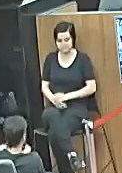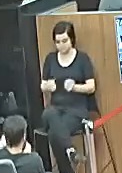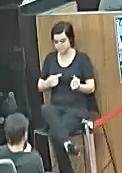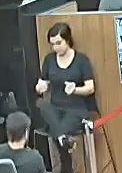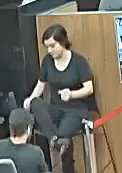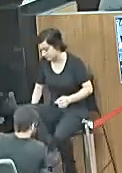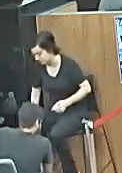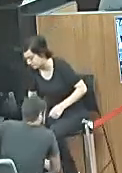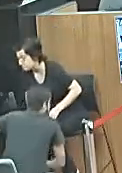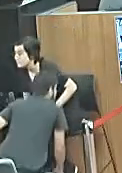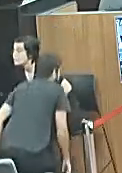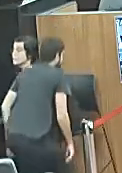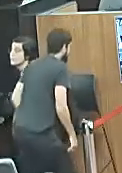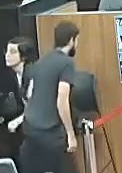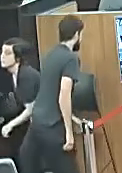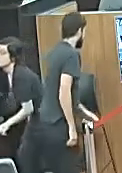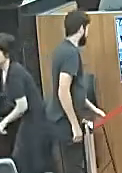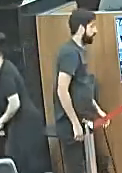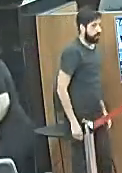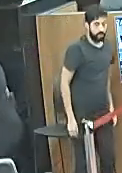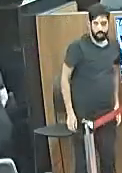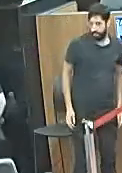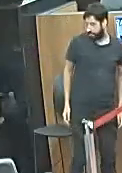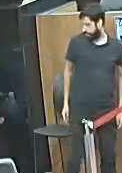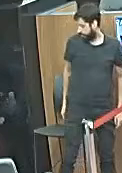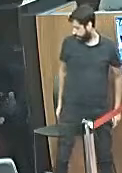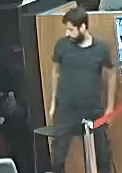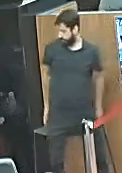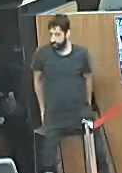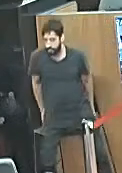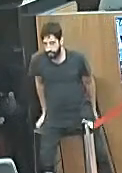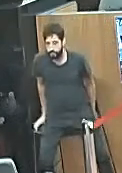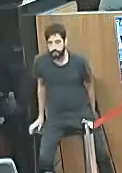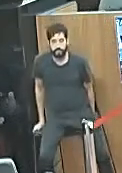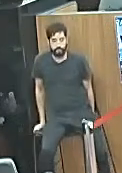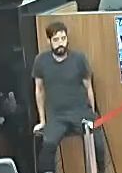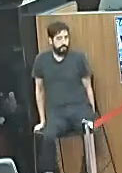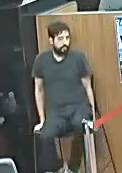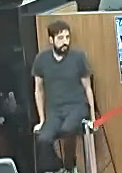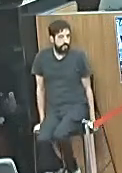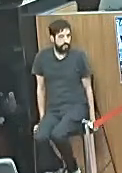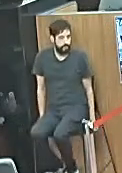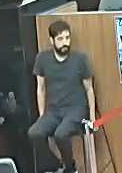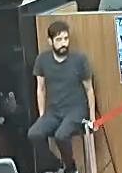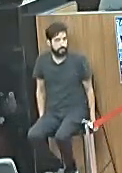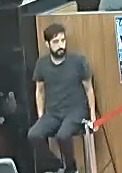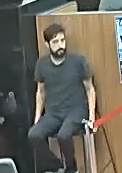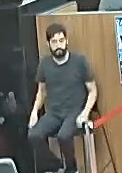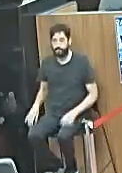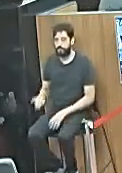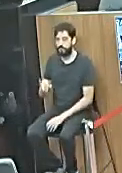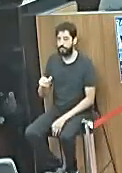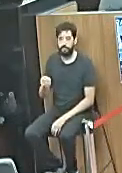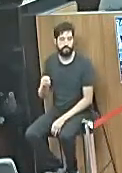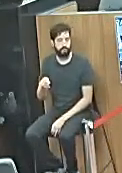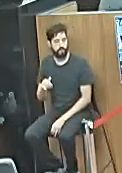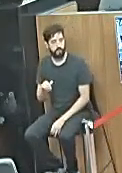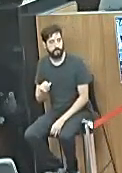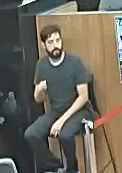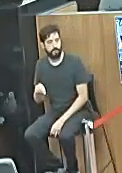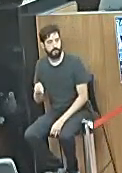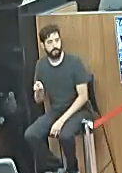para fazer uso da palavra bertoni tristão ainda está aí johny andré